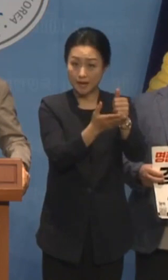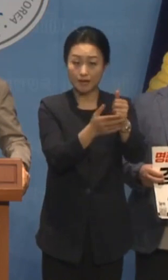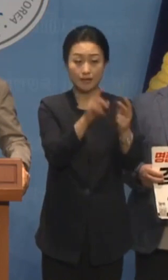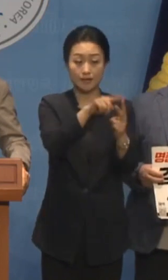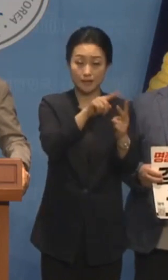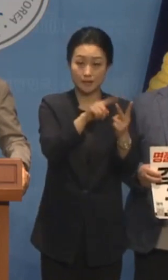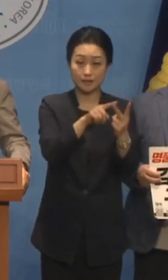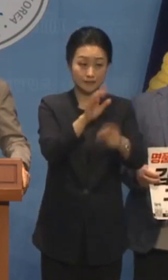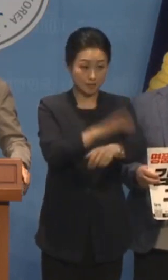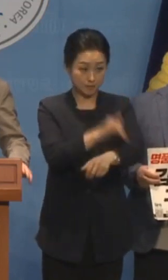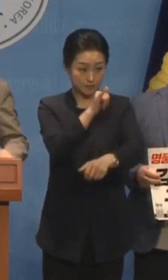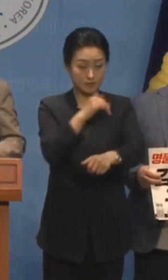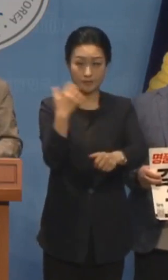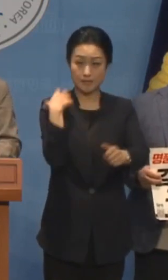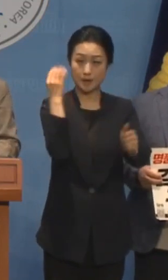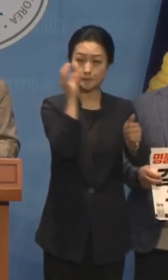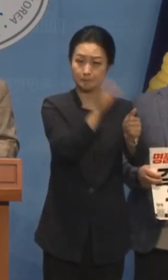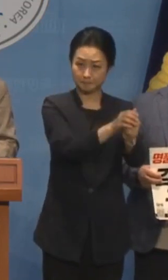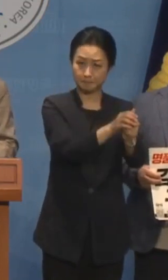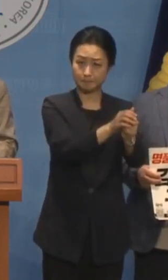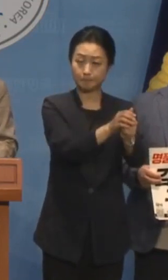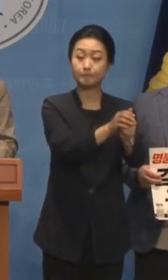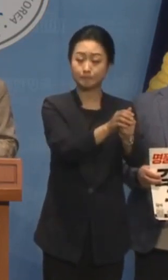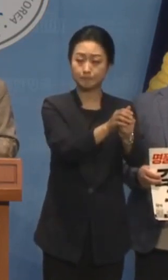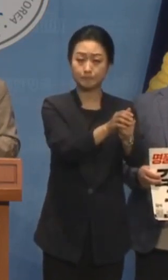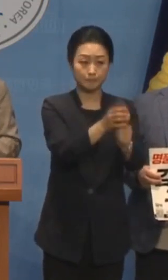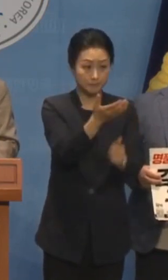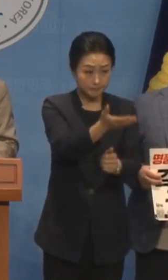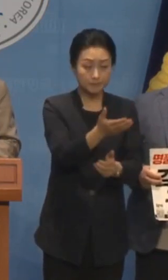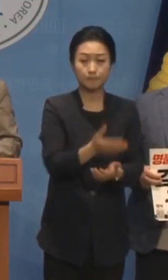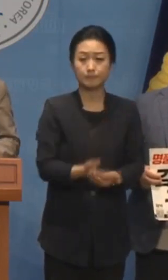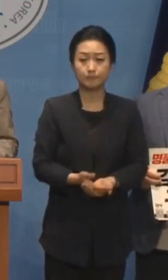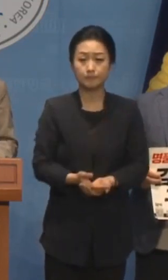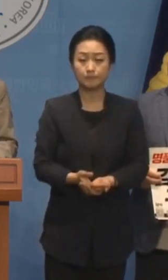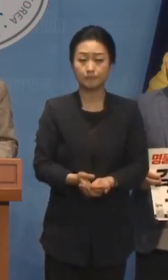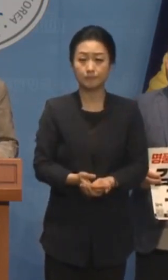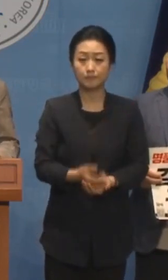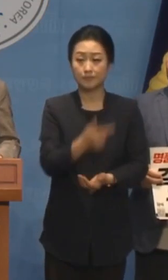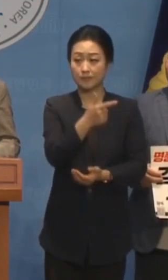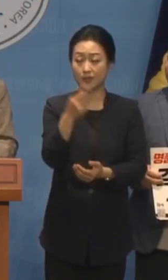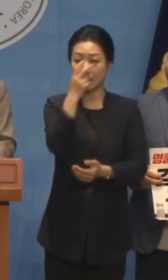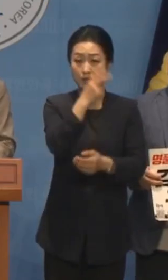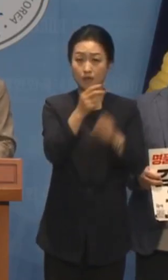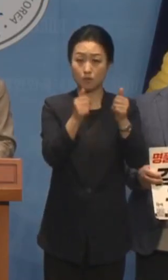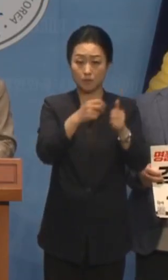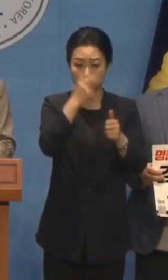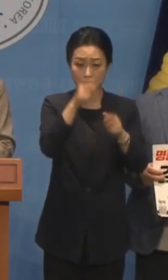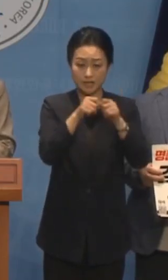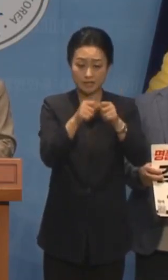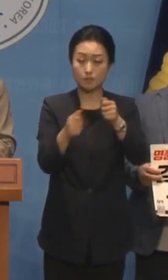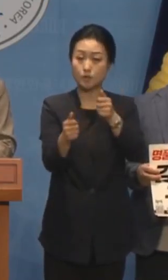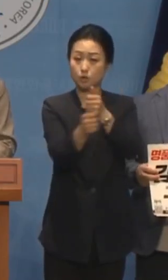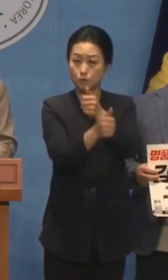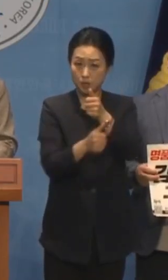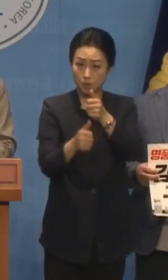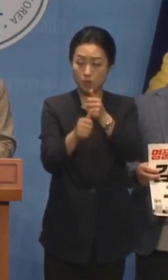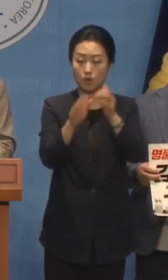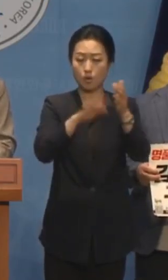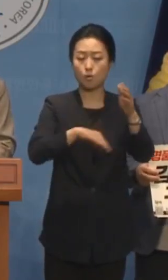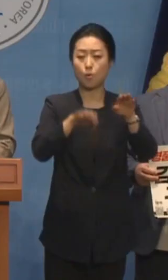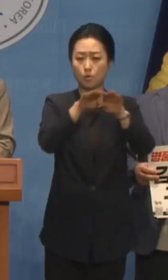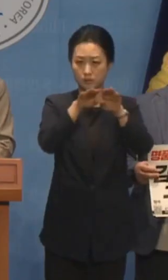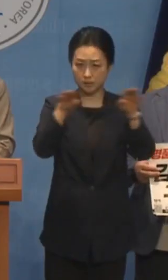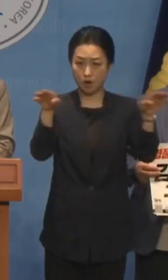반드시 책임을 지고 여기에 대해 마지막 보루인 대검 수사심의위를